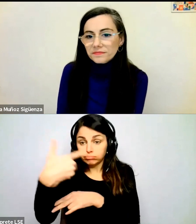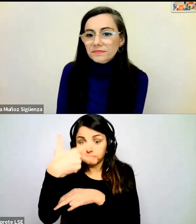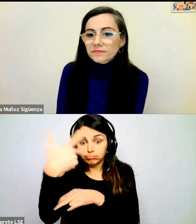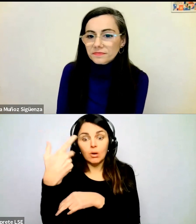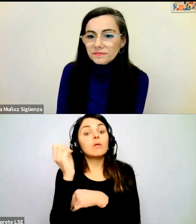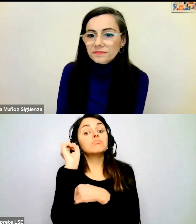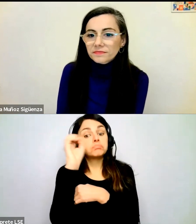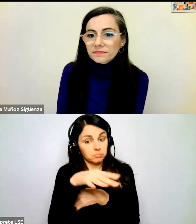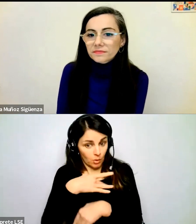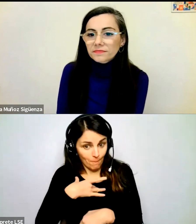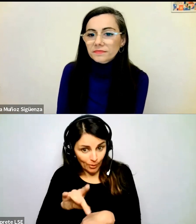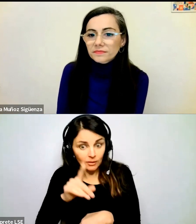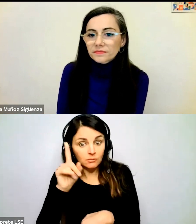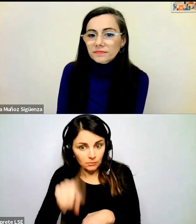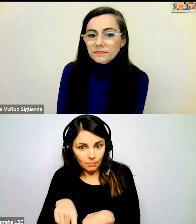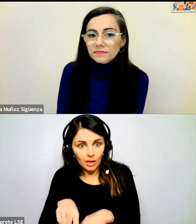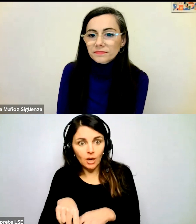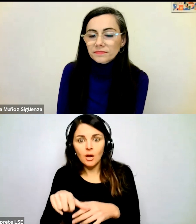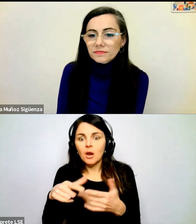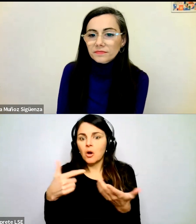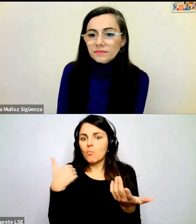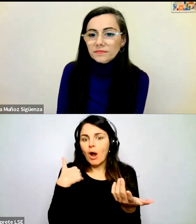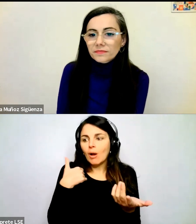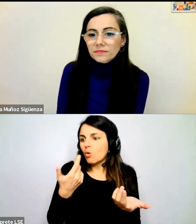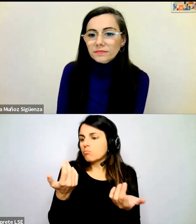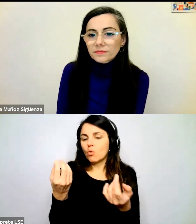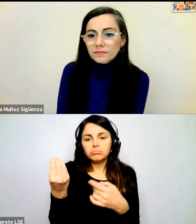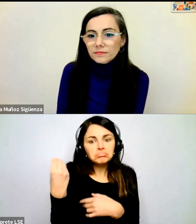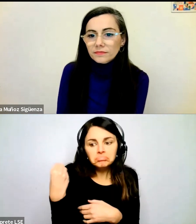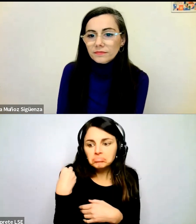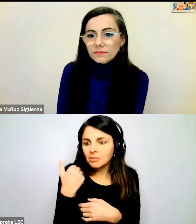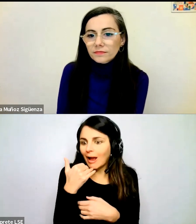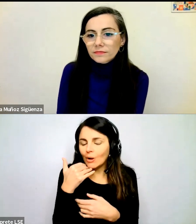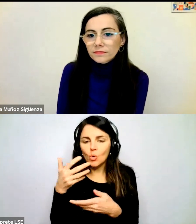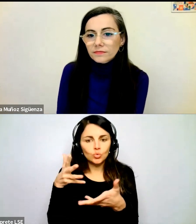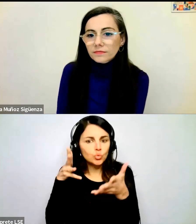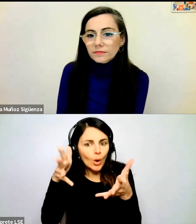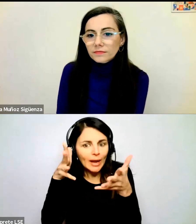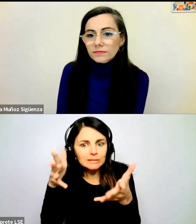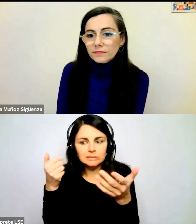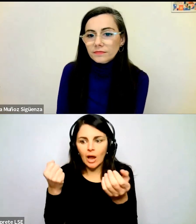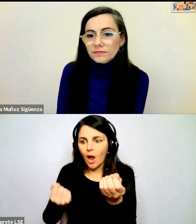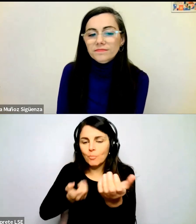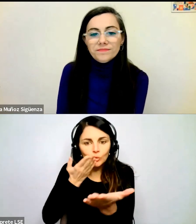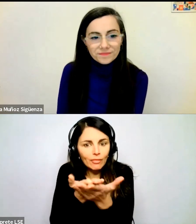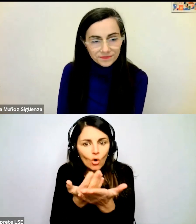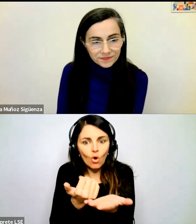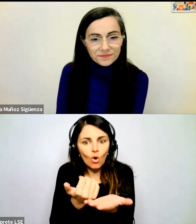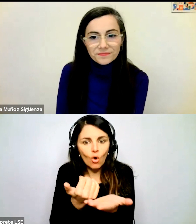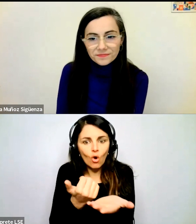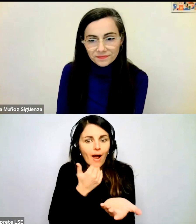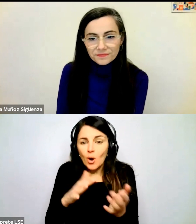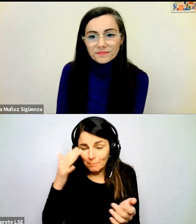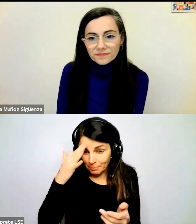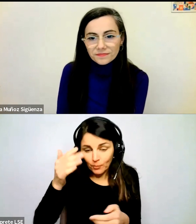en lengua de signos subiendo un vídeo, nos podéis comentar cualquier sugerencia que tengáis sobre la web. Quiero decir que si veis alguna legislación que os